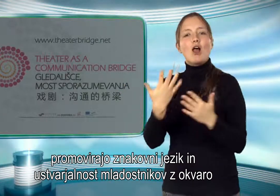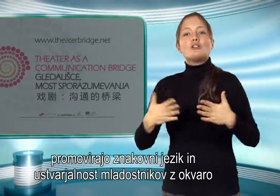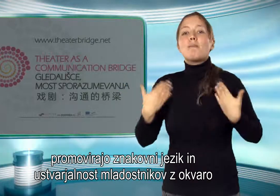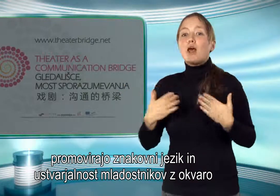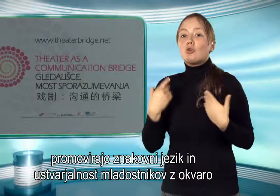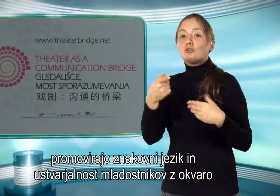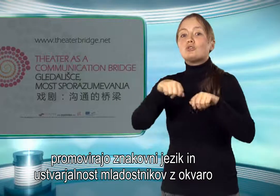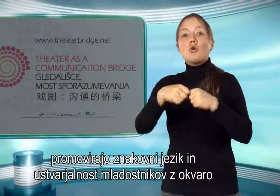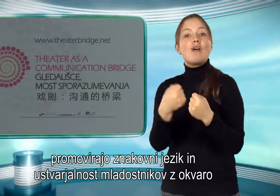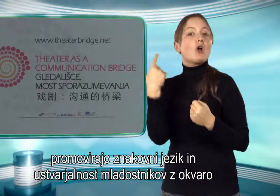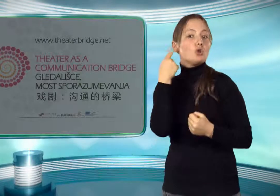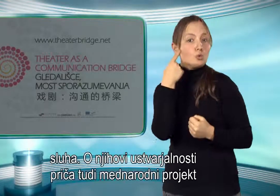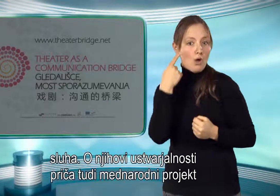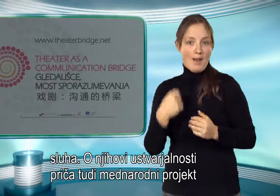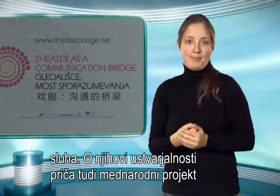sluha.